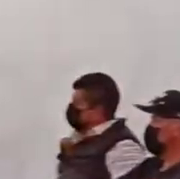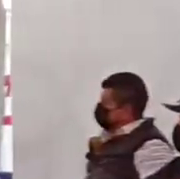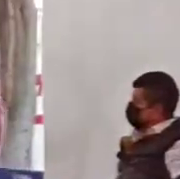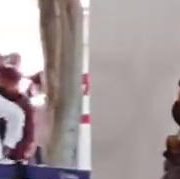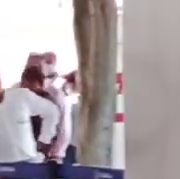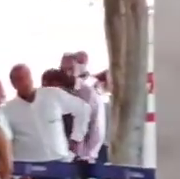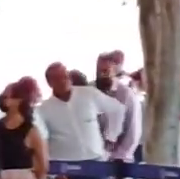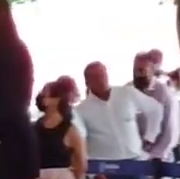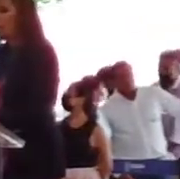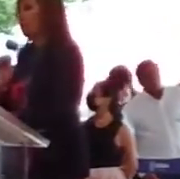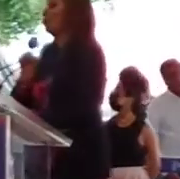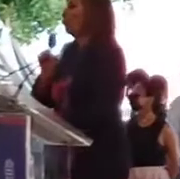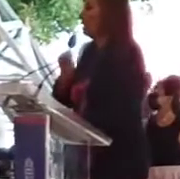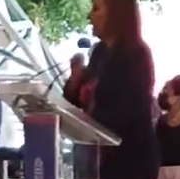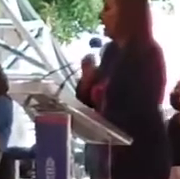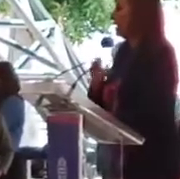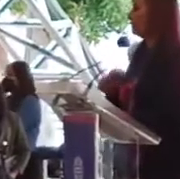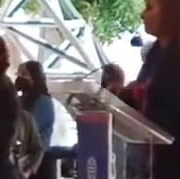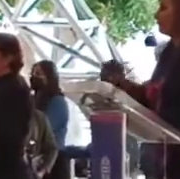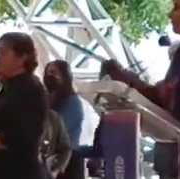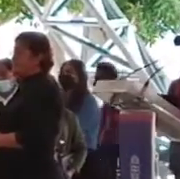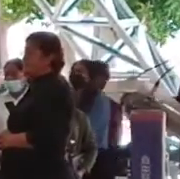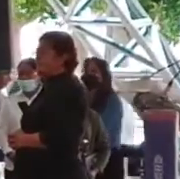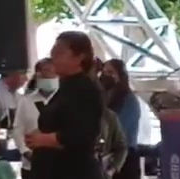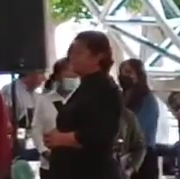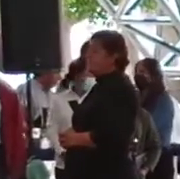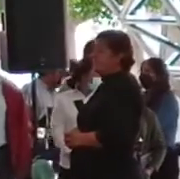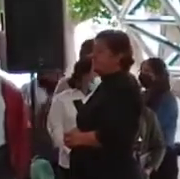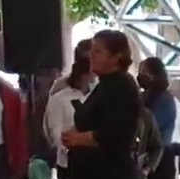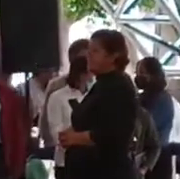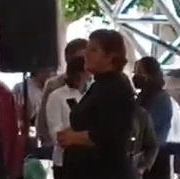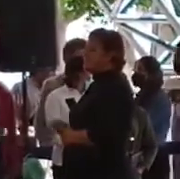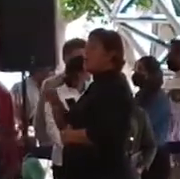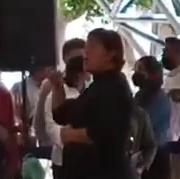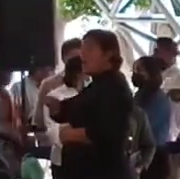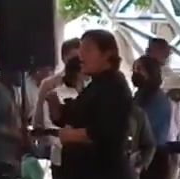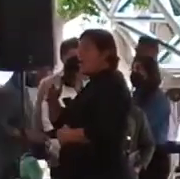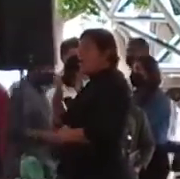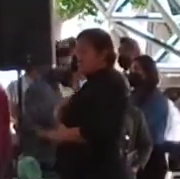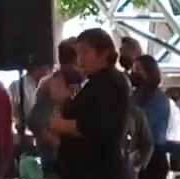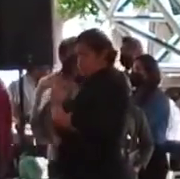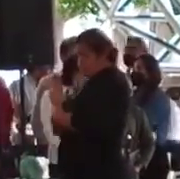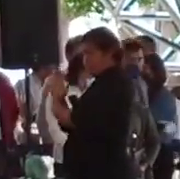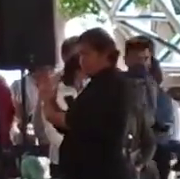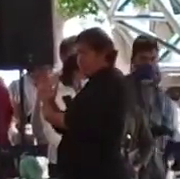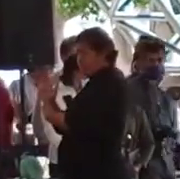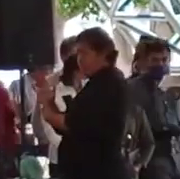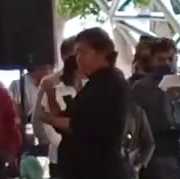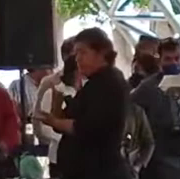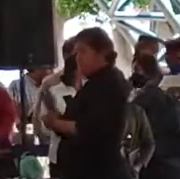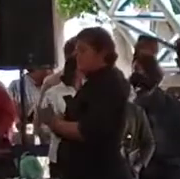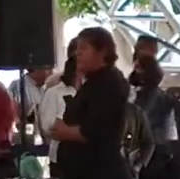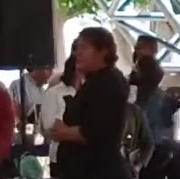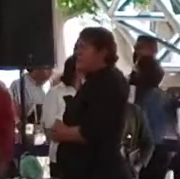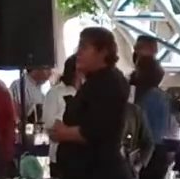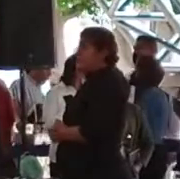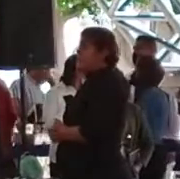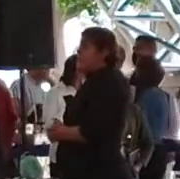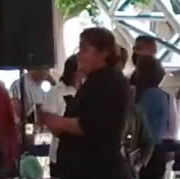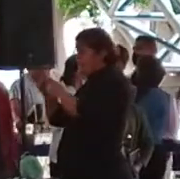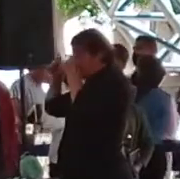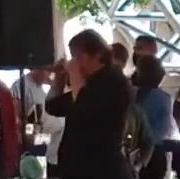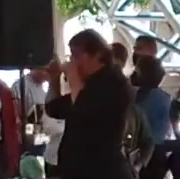Hoy estamos dando una muestra simbólica de los